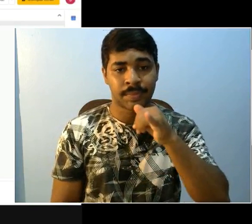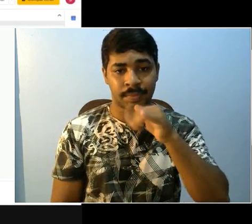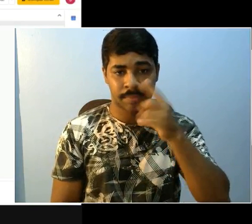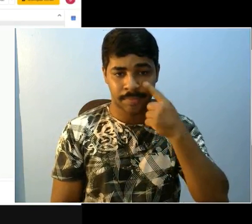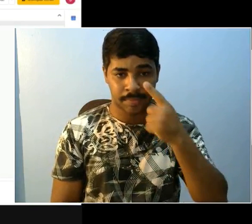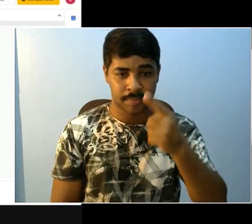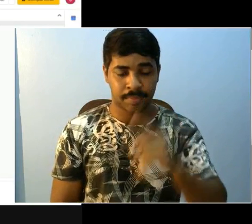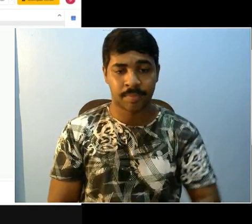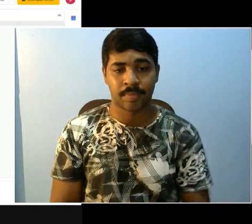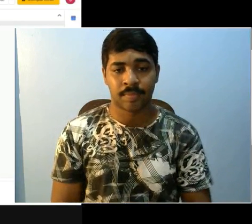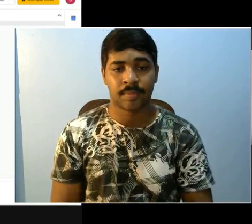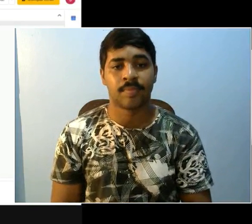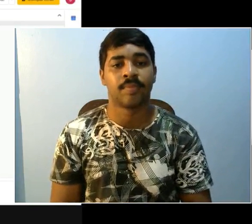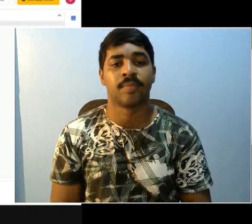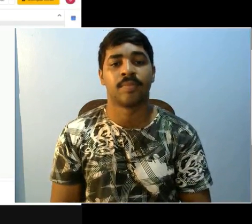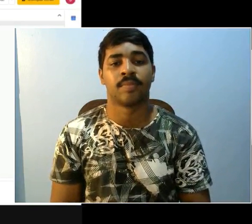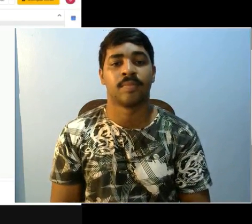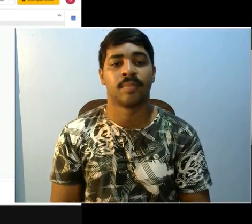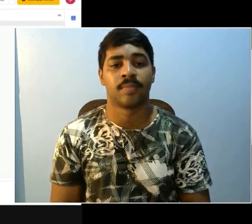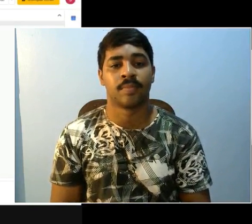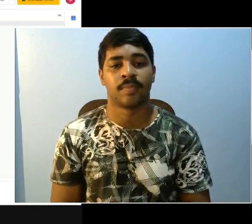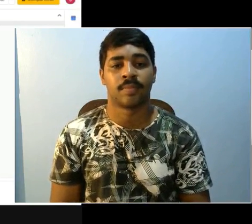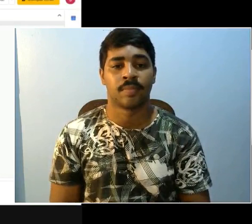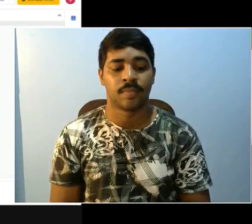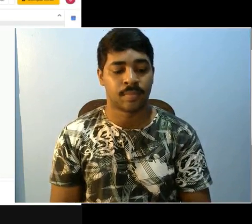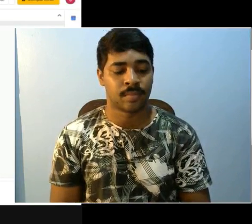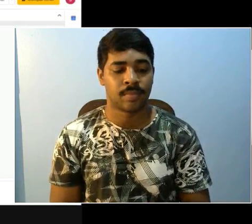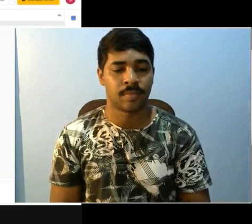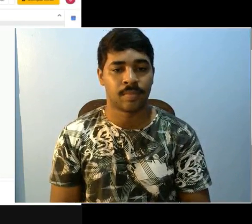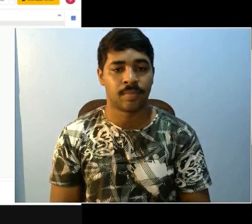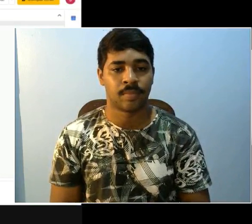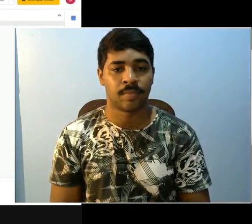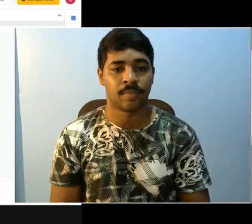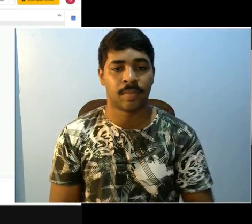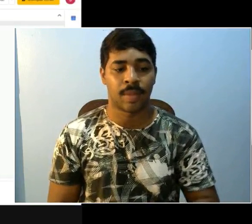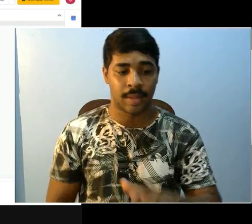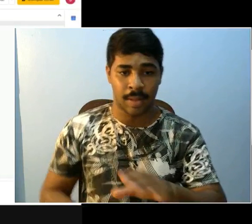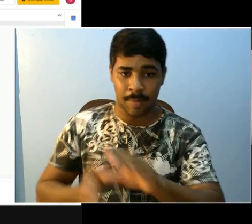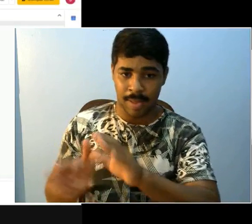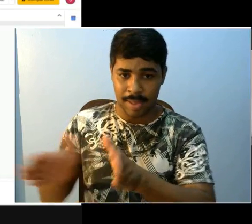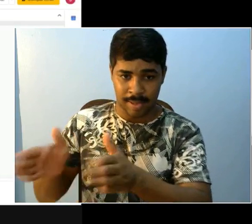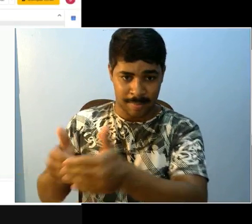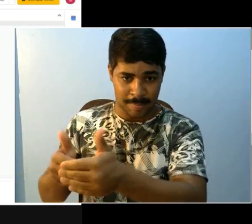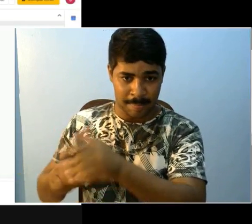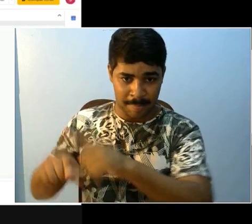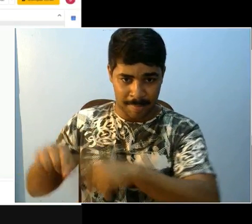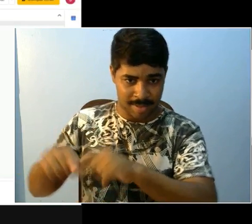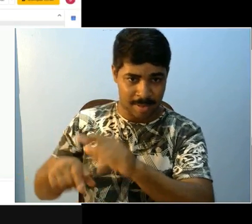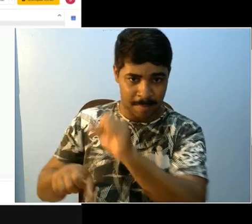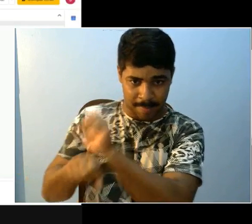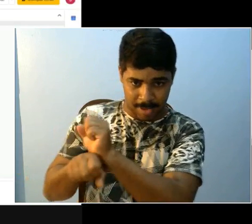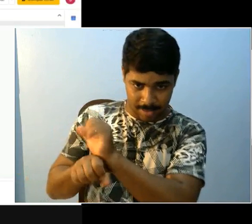100, que é o estático. Eu quero fazer o corpo andar, mas eu aplico uma força de 60.